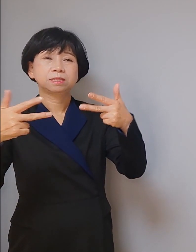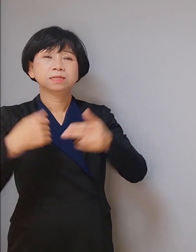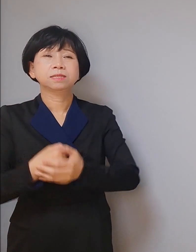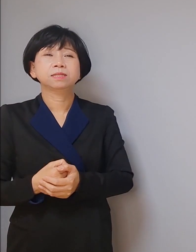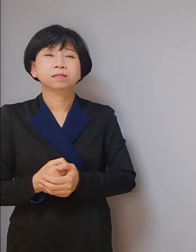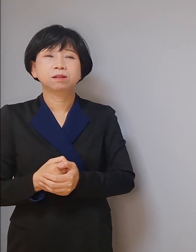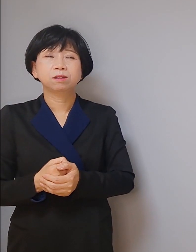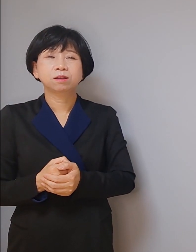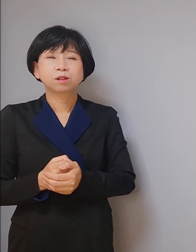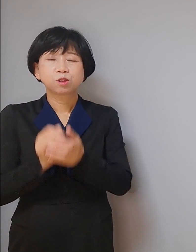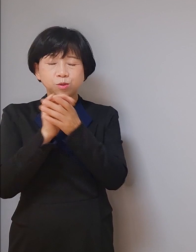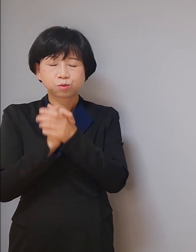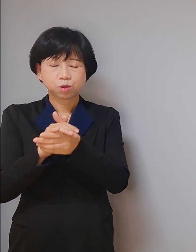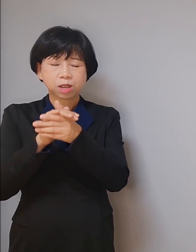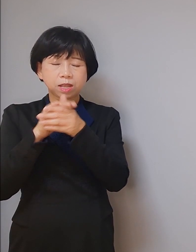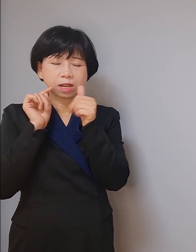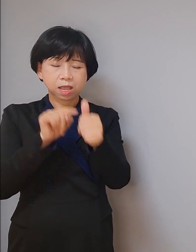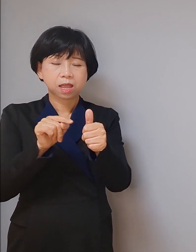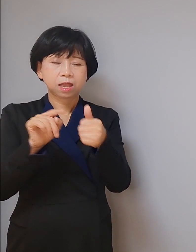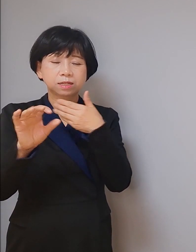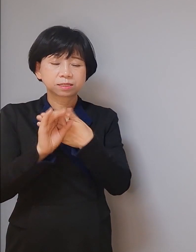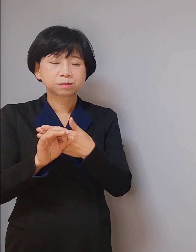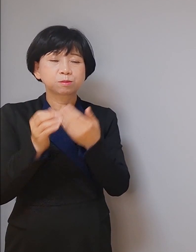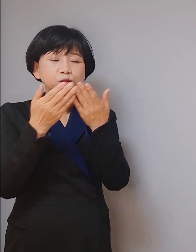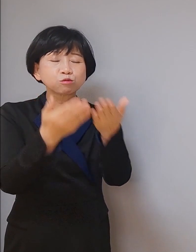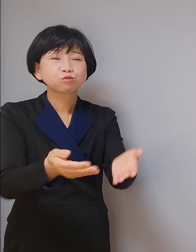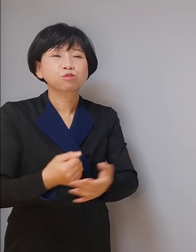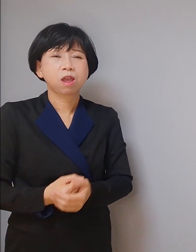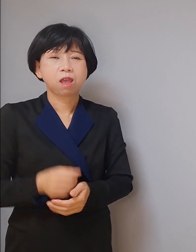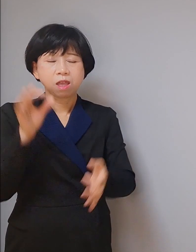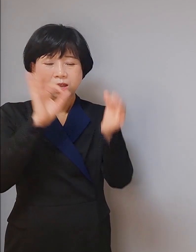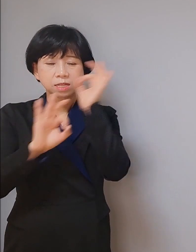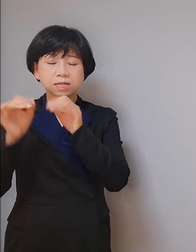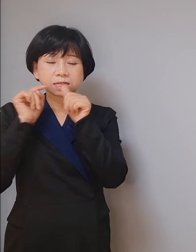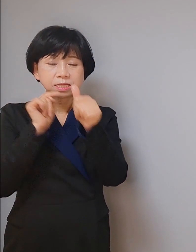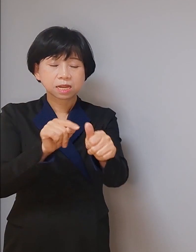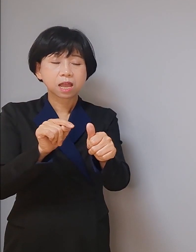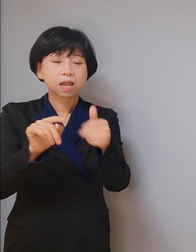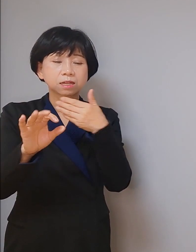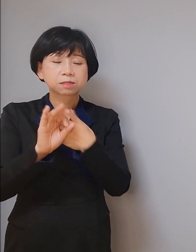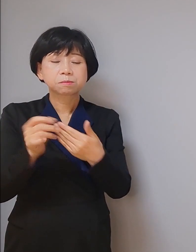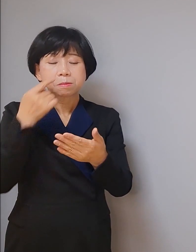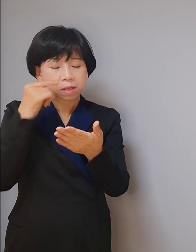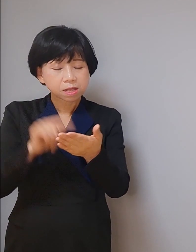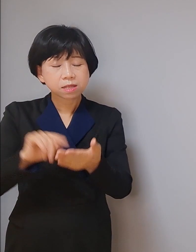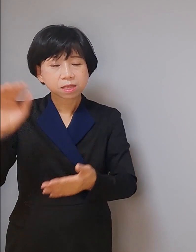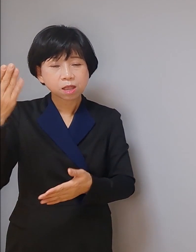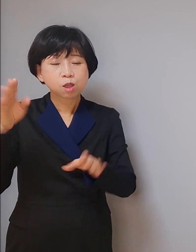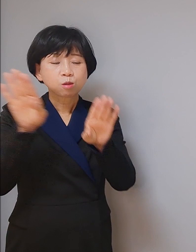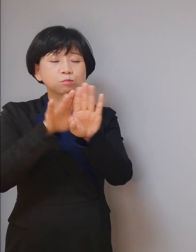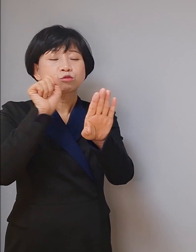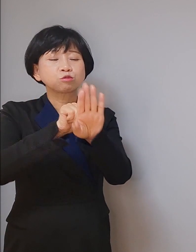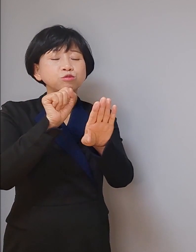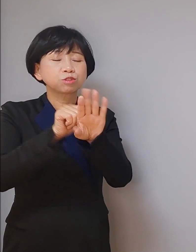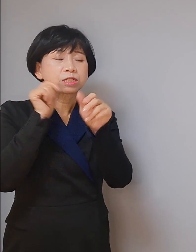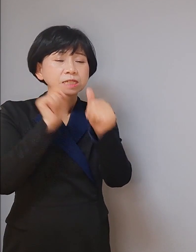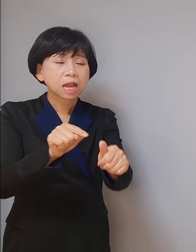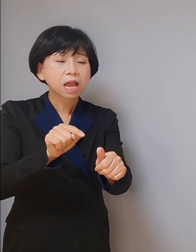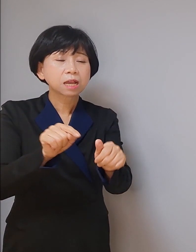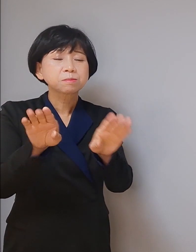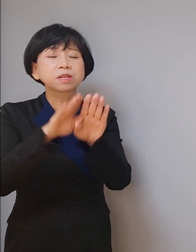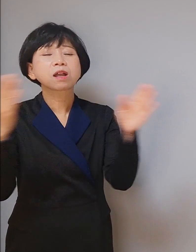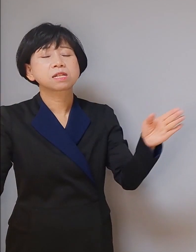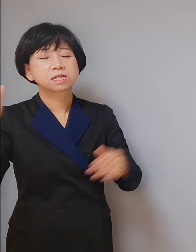읽어봅니다. 구하라 그리하면 너희에게 주실 것이요, 찾으라 그리하면 찾아낼 것이요, 문을 두드리라 그리하면